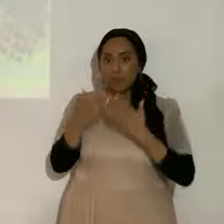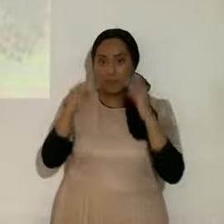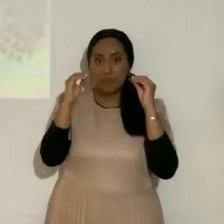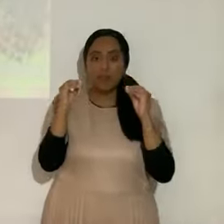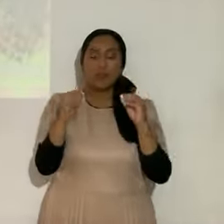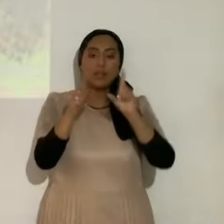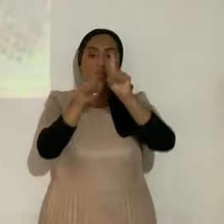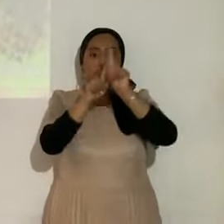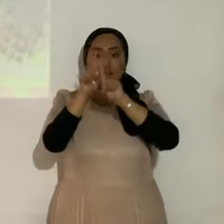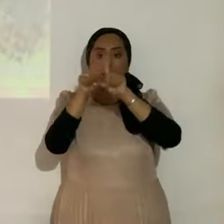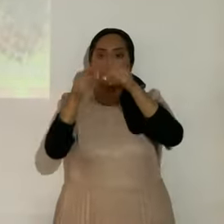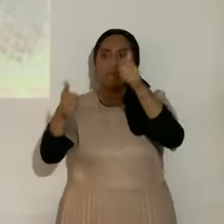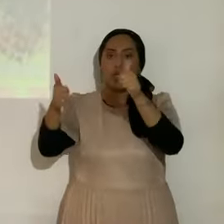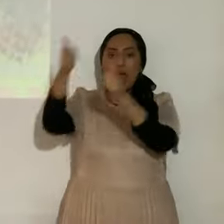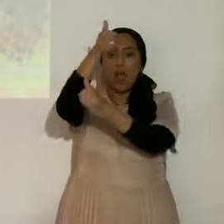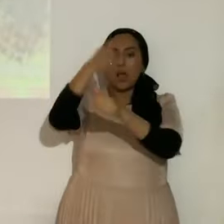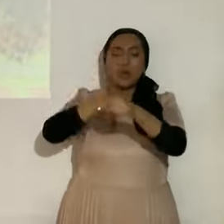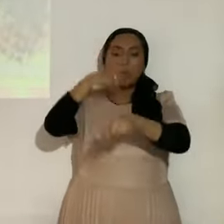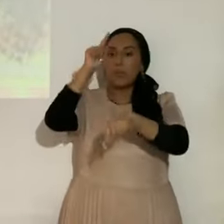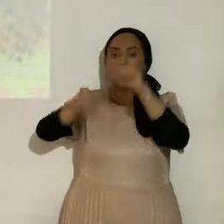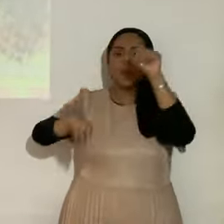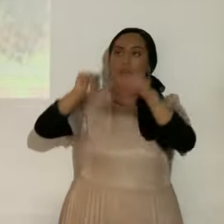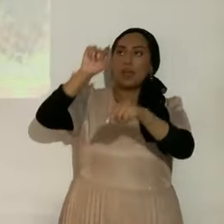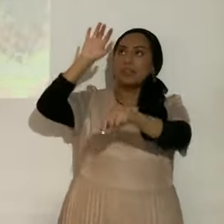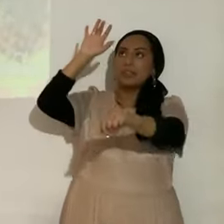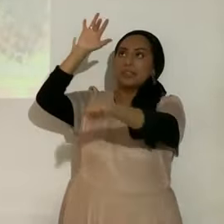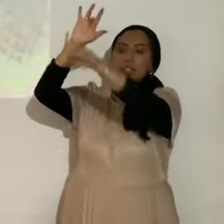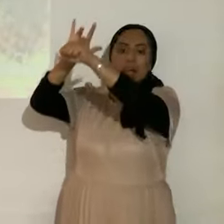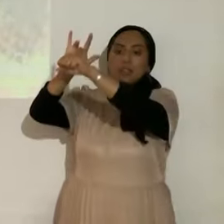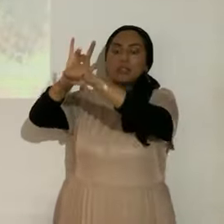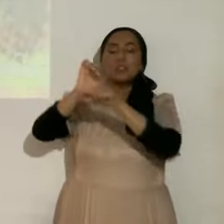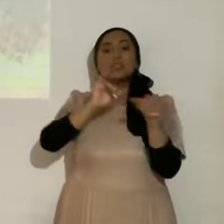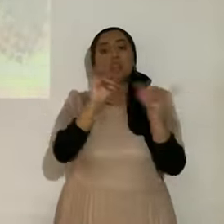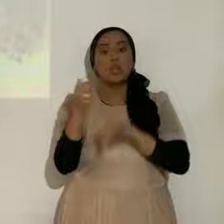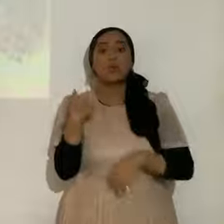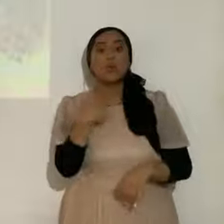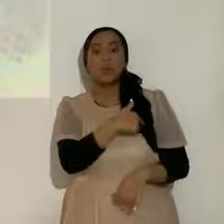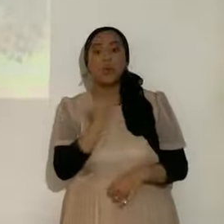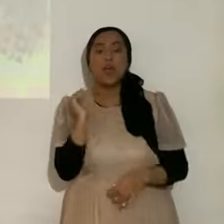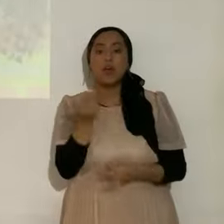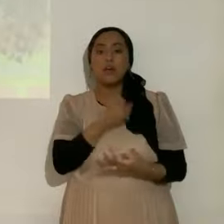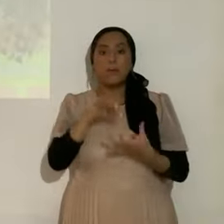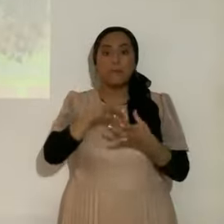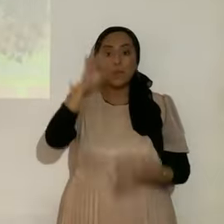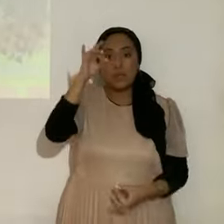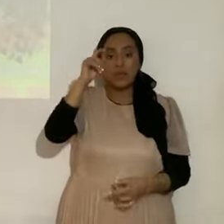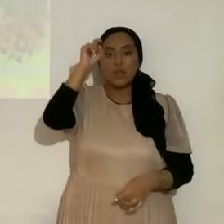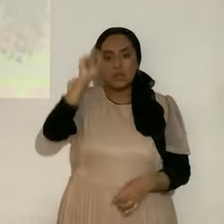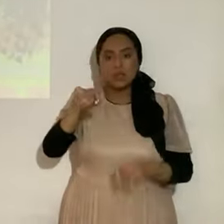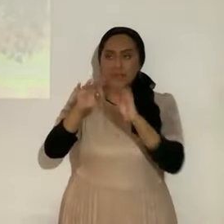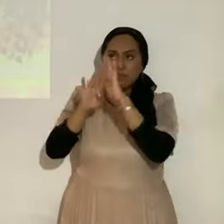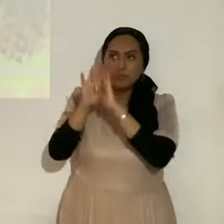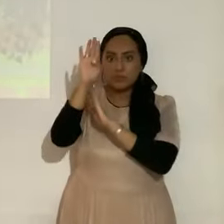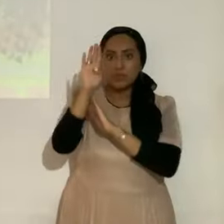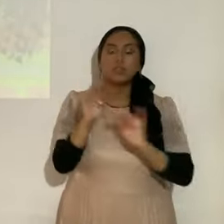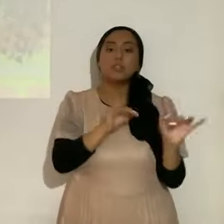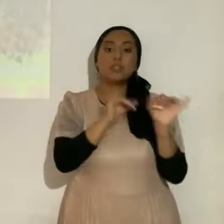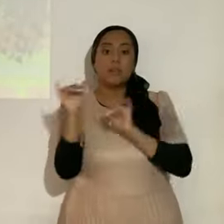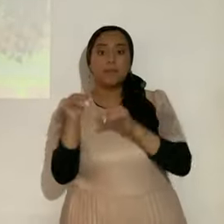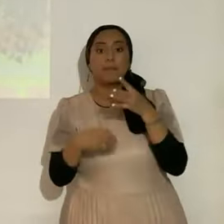está en lo alto, no se puede alcanzar. Así debemos ser los hijos de Israel, estar altos en el Espíritu. Y además, agregamos